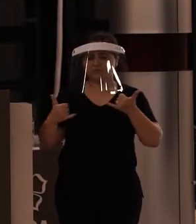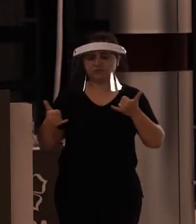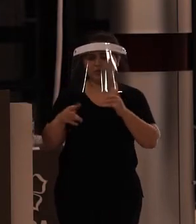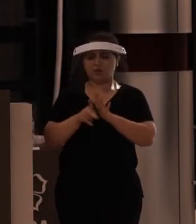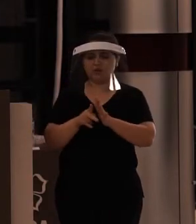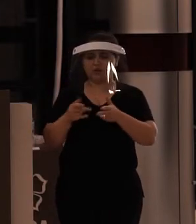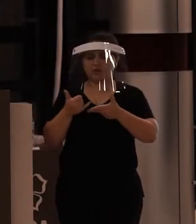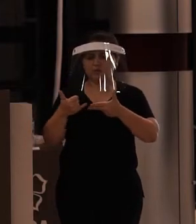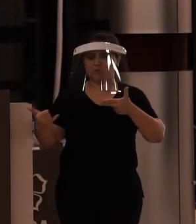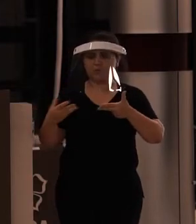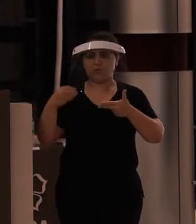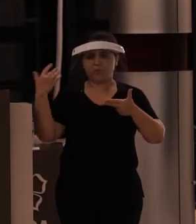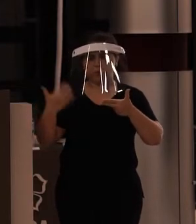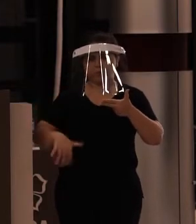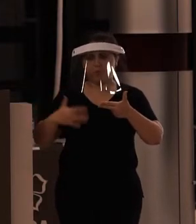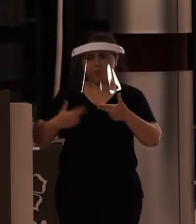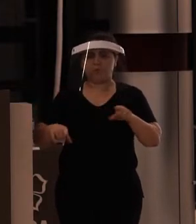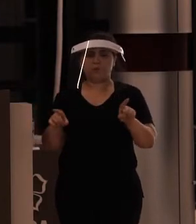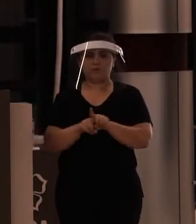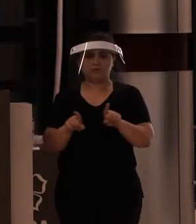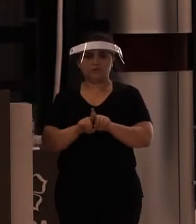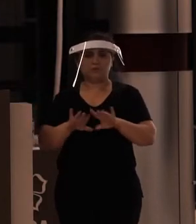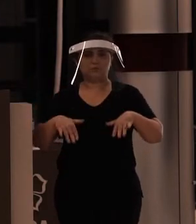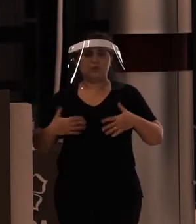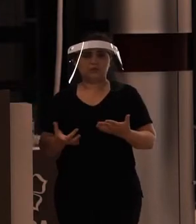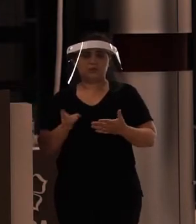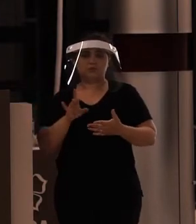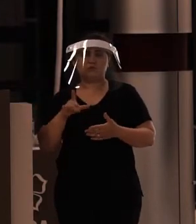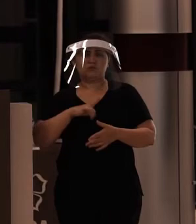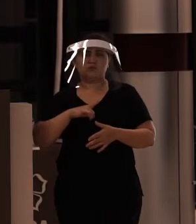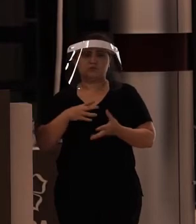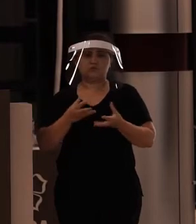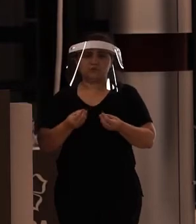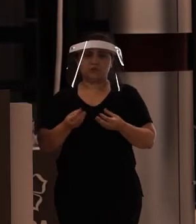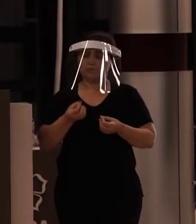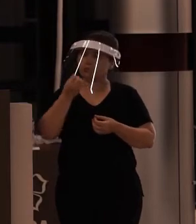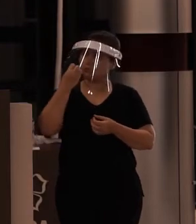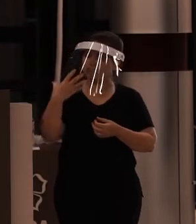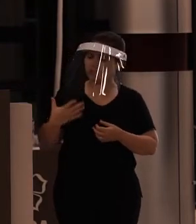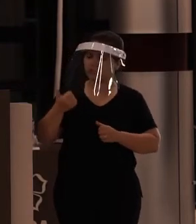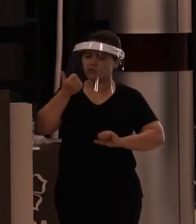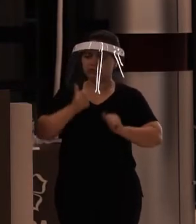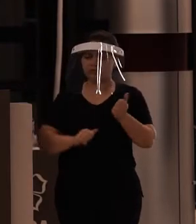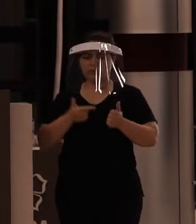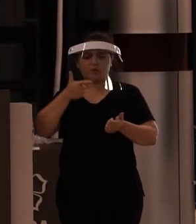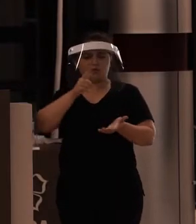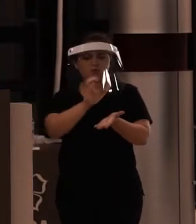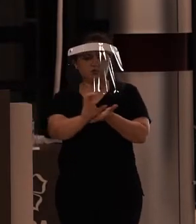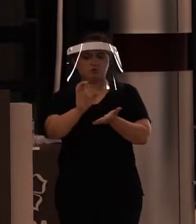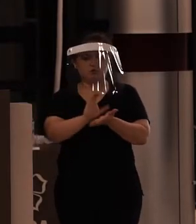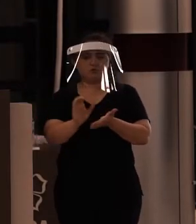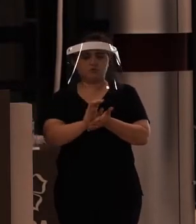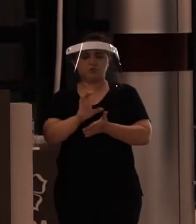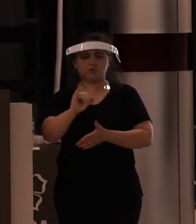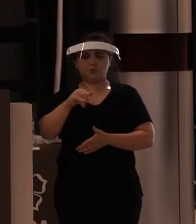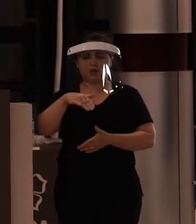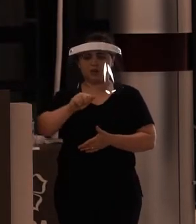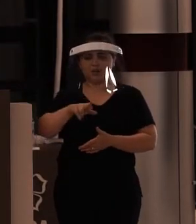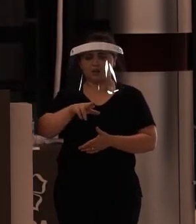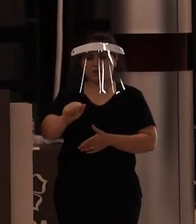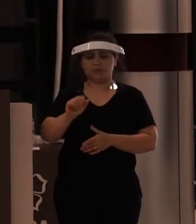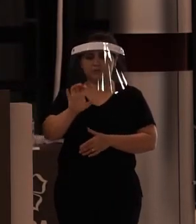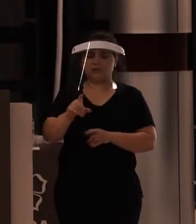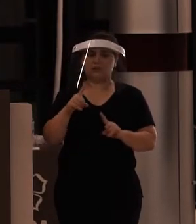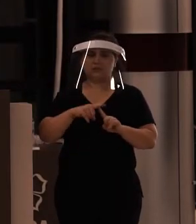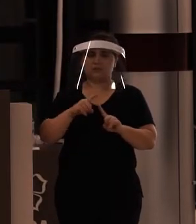mais específica, muito cara. Então é só se você tiver mesmo muito cliente para você investir numa câmara dessa,